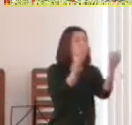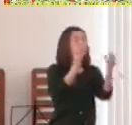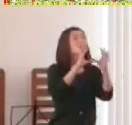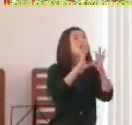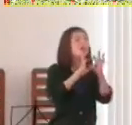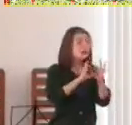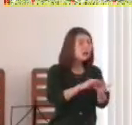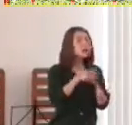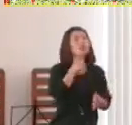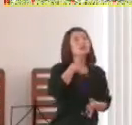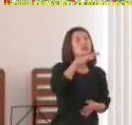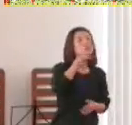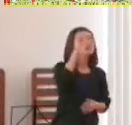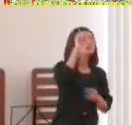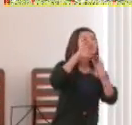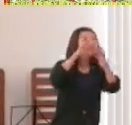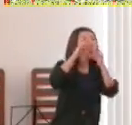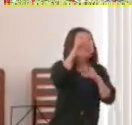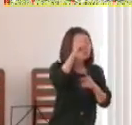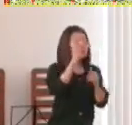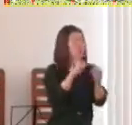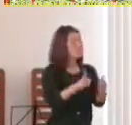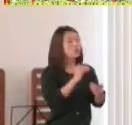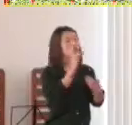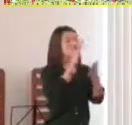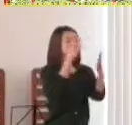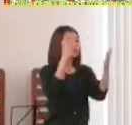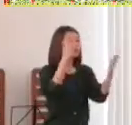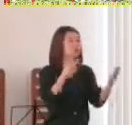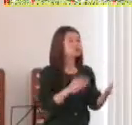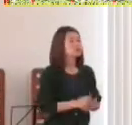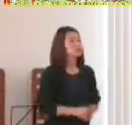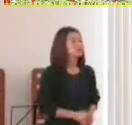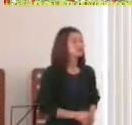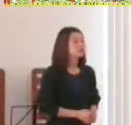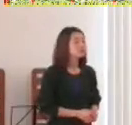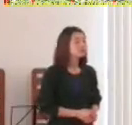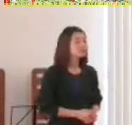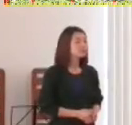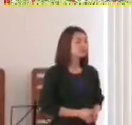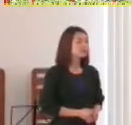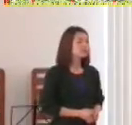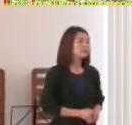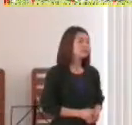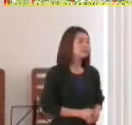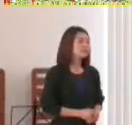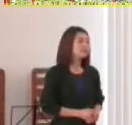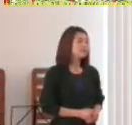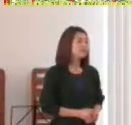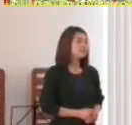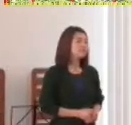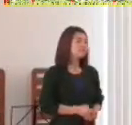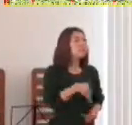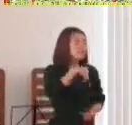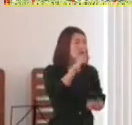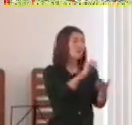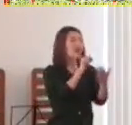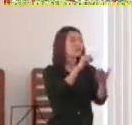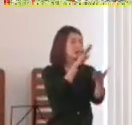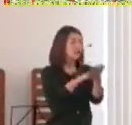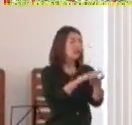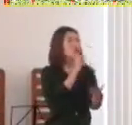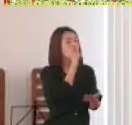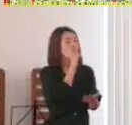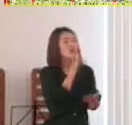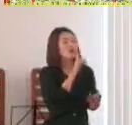きな罪を犯していたとしても、まあそれこそどんな悪人であっても、まあそこそこの悪人であっても、まあここにそんな大それ